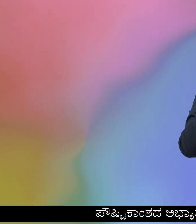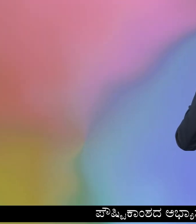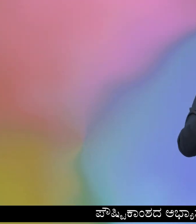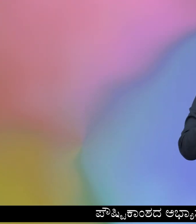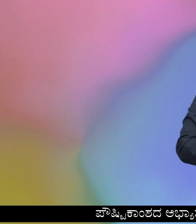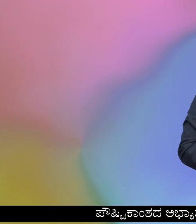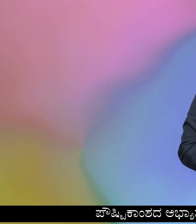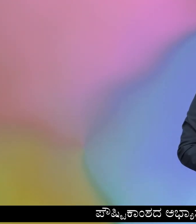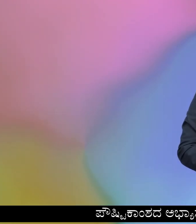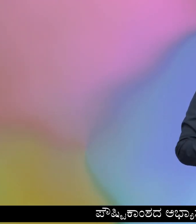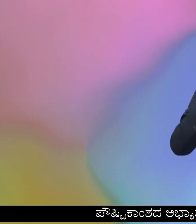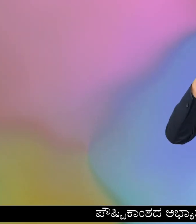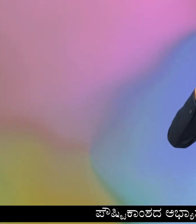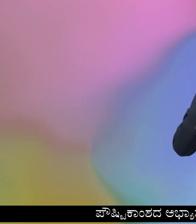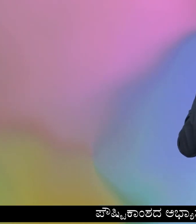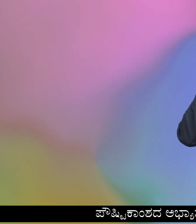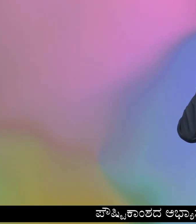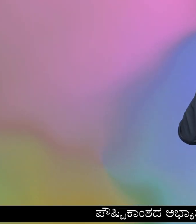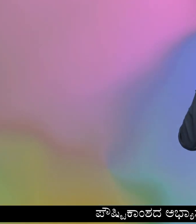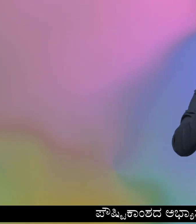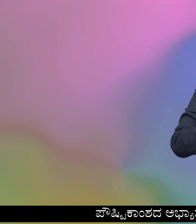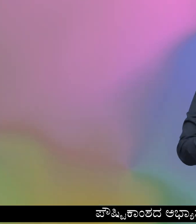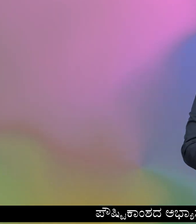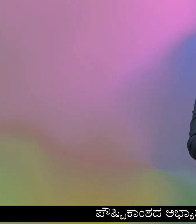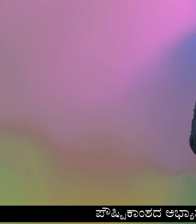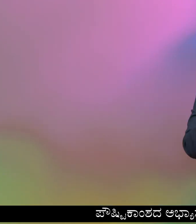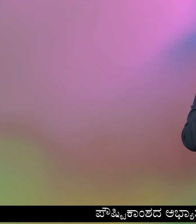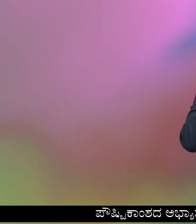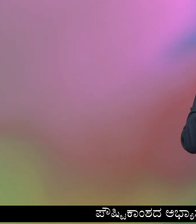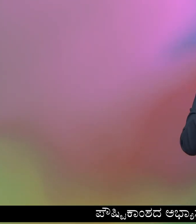ಪೌಷ್ಟಿಕಾಂಶಗಳ ಅಭ್ಯಾಸಗಳ ಅರಿವಿನ ಕೊರತೆ ಮತ್ತು ಸಾಮಾಜಿಕ